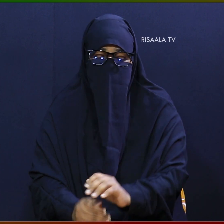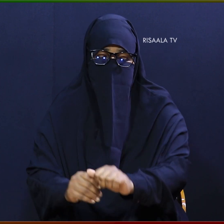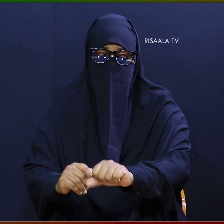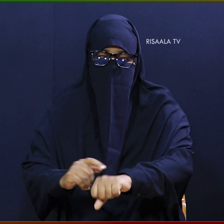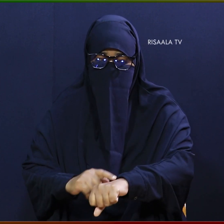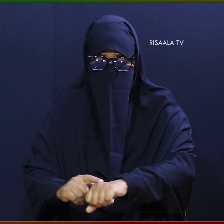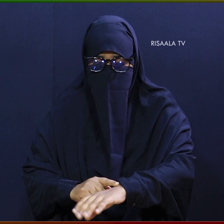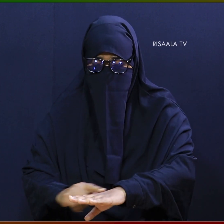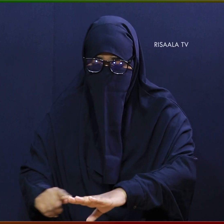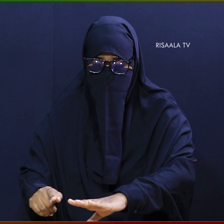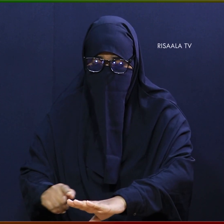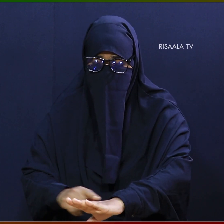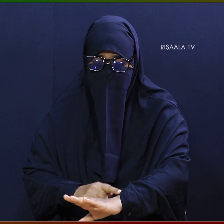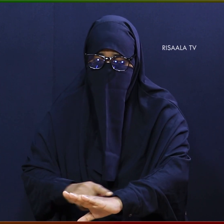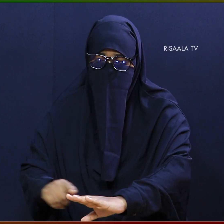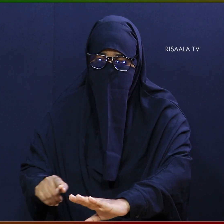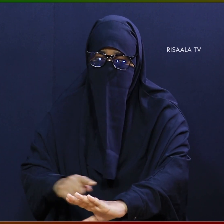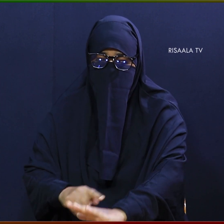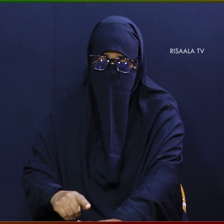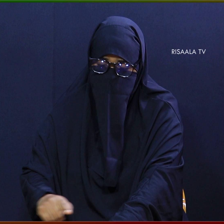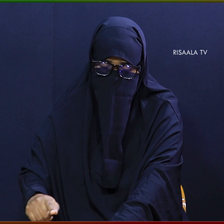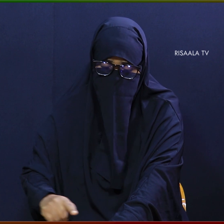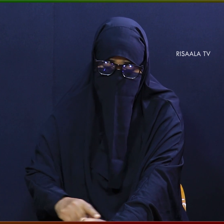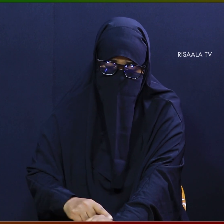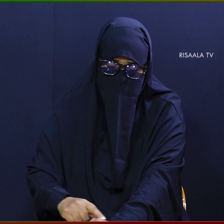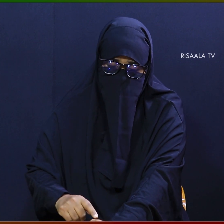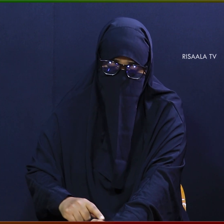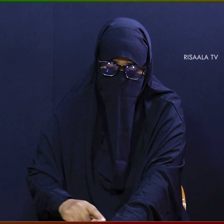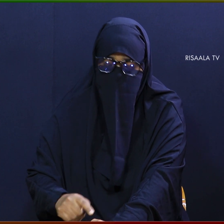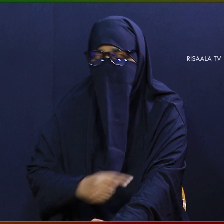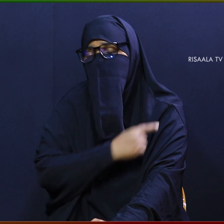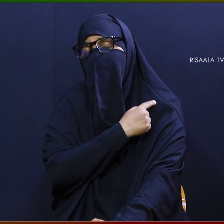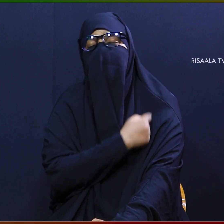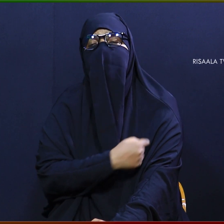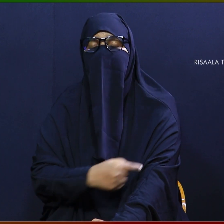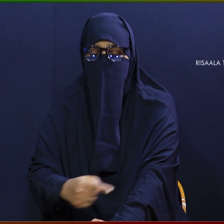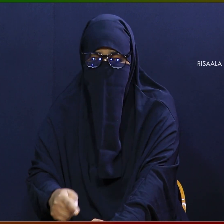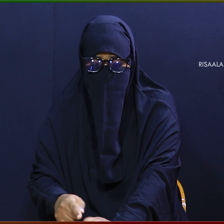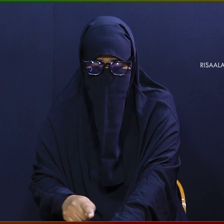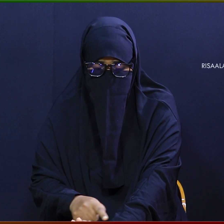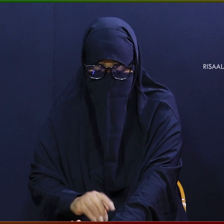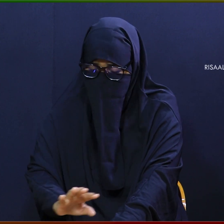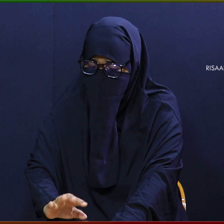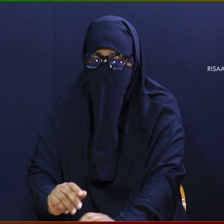qofkii xididada jirkiisa soo baxaya midabkiisa yaa kala ka noqonaya qofkii waxaa arkaysaa meelahan xididada cagaaran gacmihii xididada